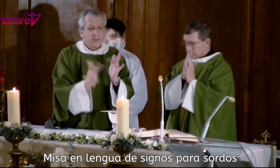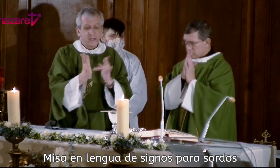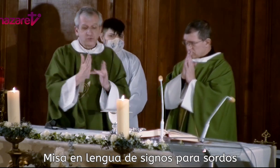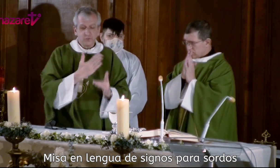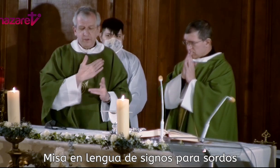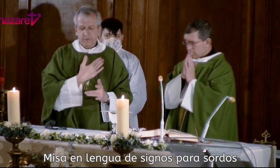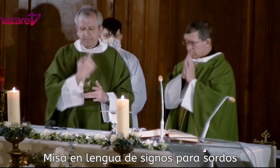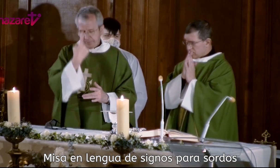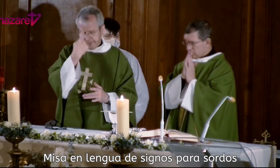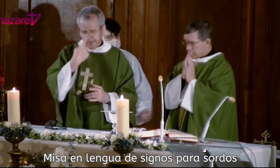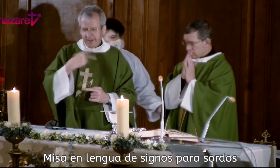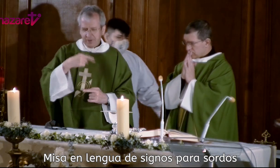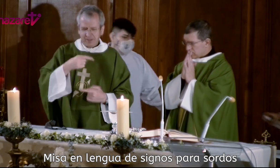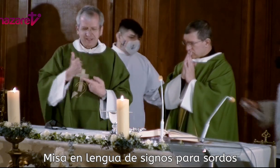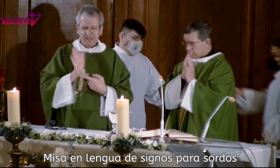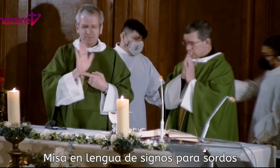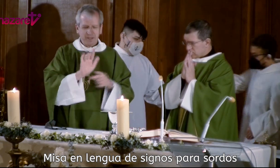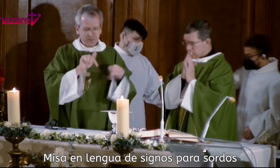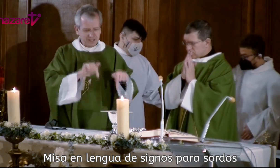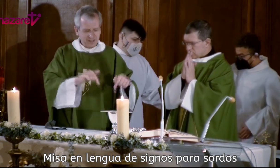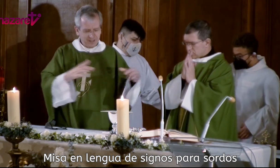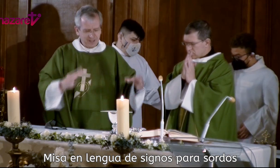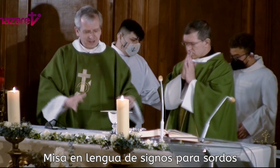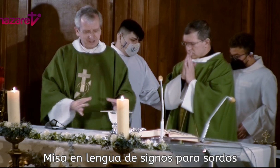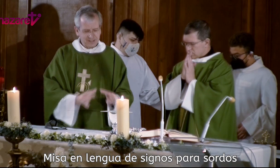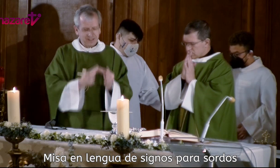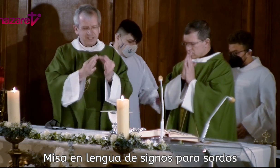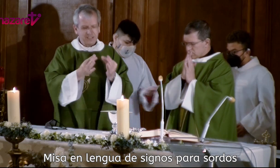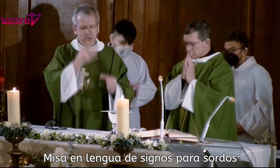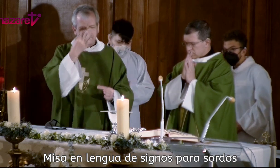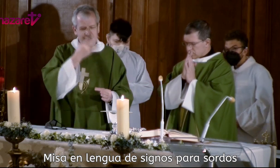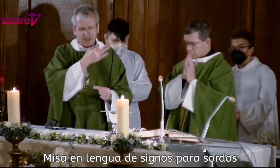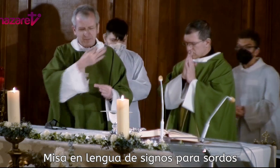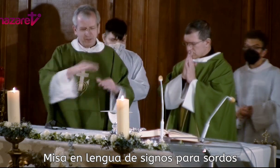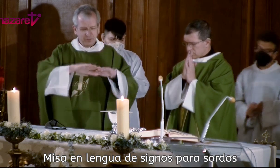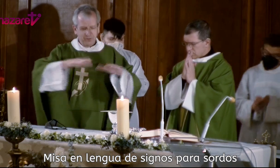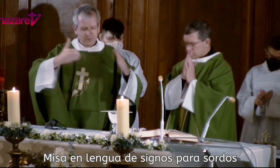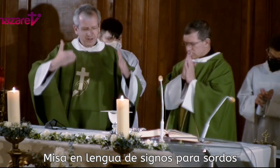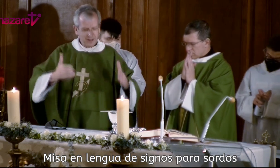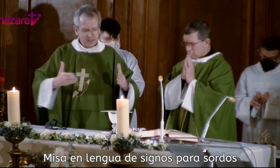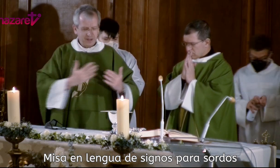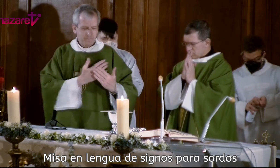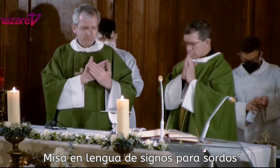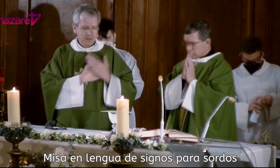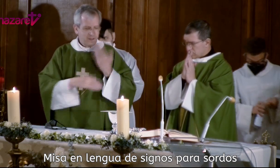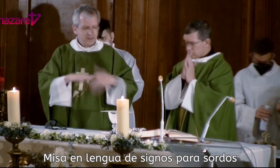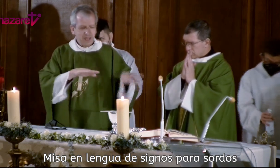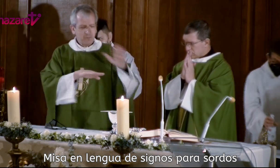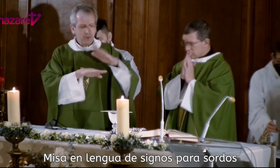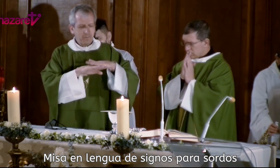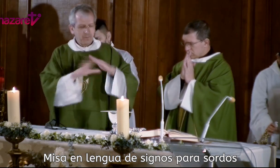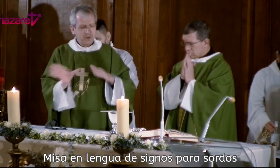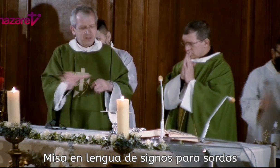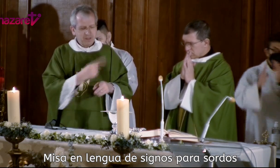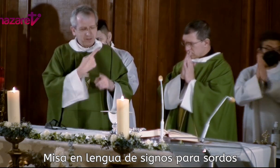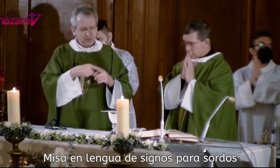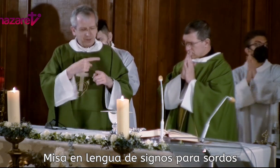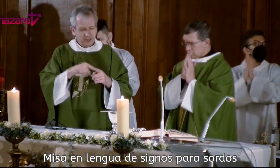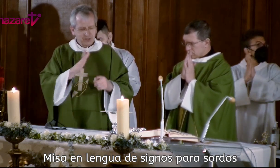Jesús mío, creo que estás realmente presente en el Santísimo Sacramento del altar. Te amo por encima de todas las